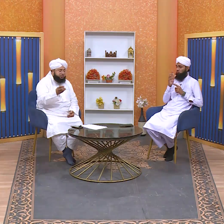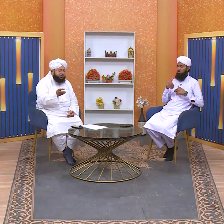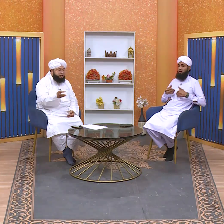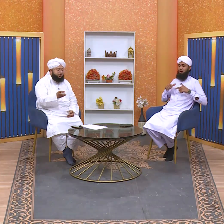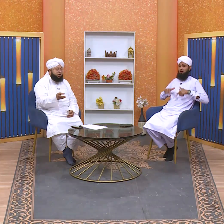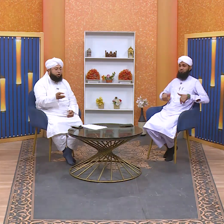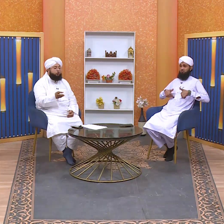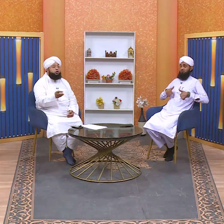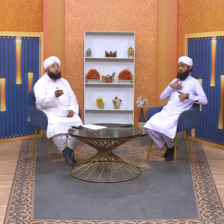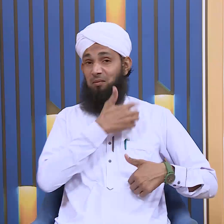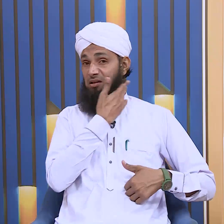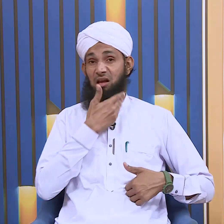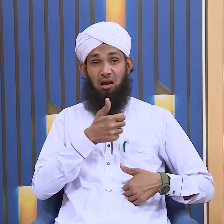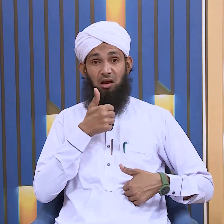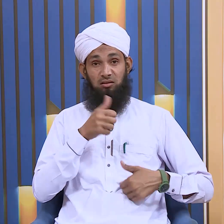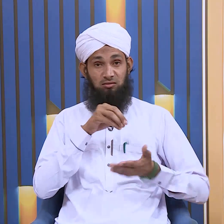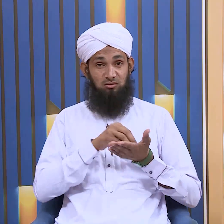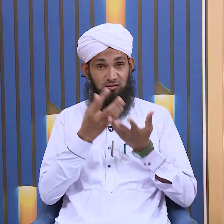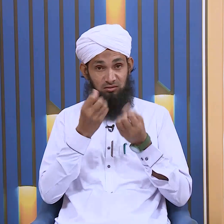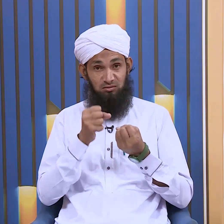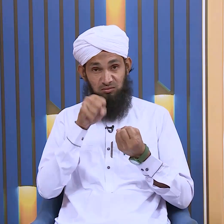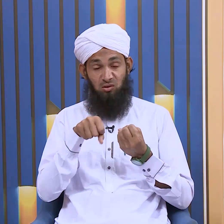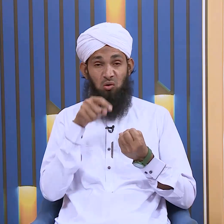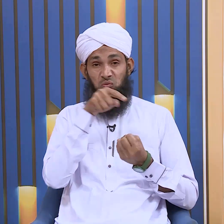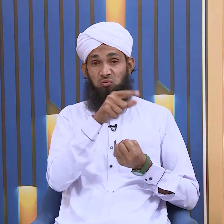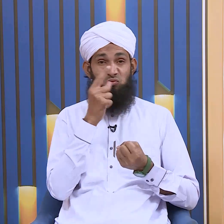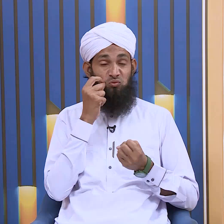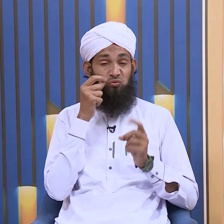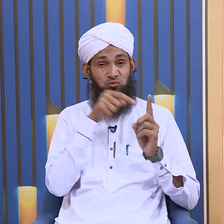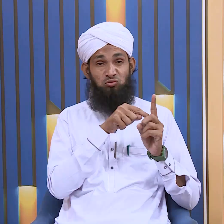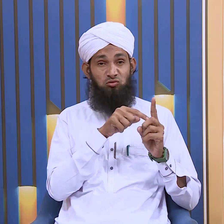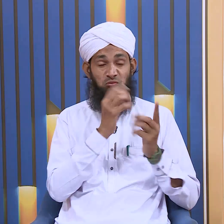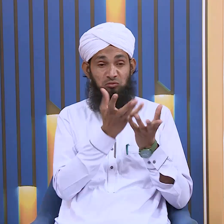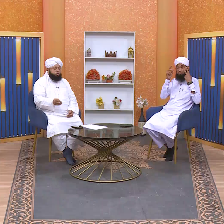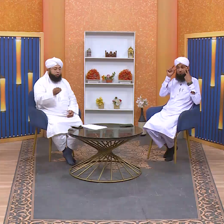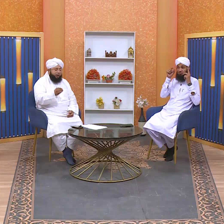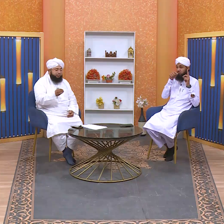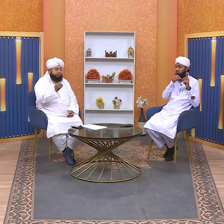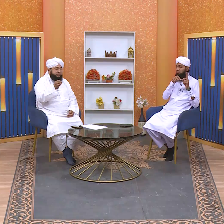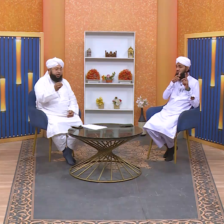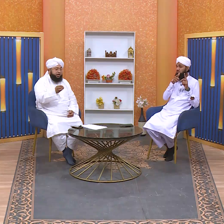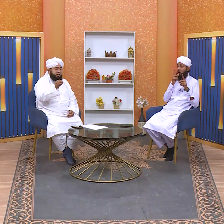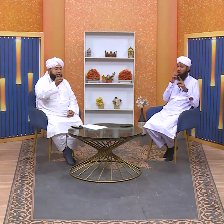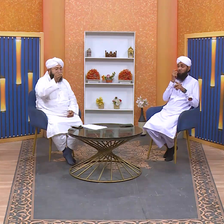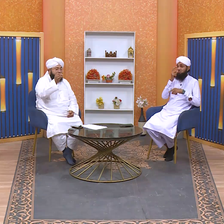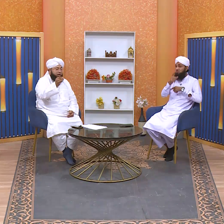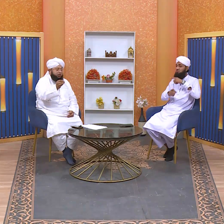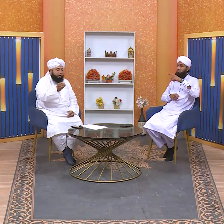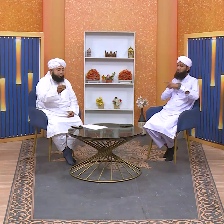زینت چاہتا ہو، وہ اپنی کم ہمتی سے آخرت پر نظر نہ رکھتا ہو، تو ہم انہیں ان کے اعمال کا